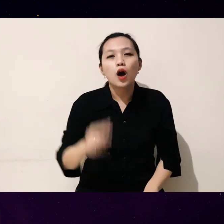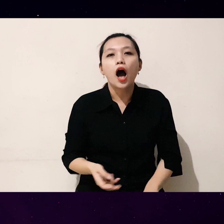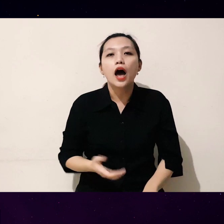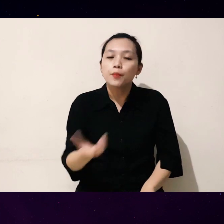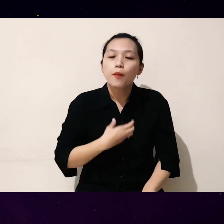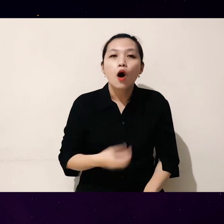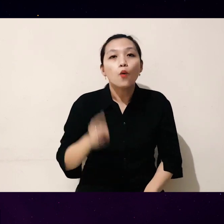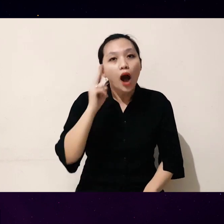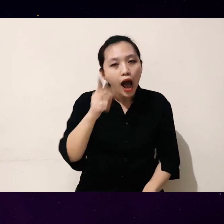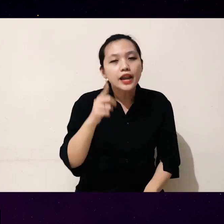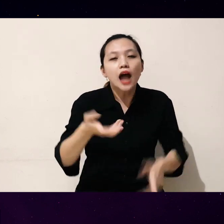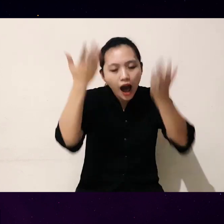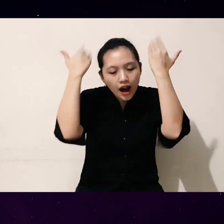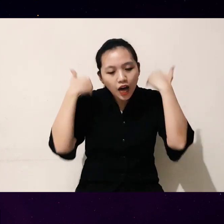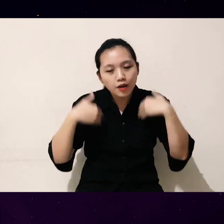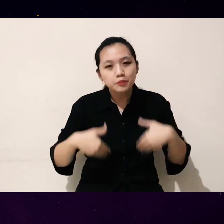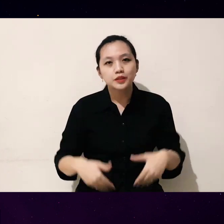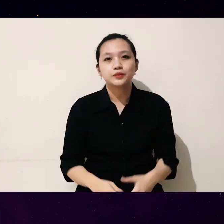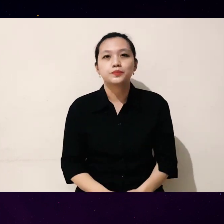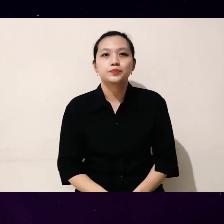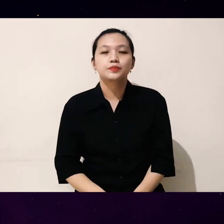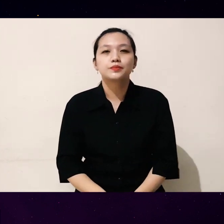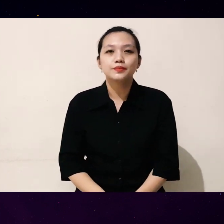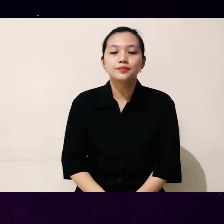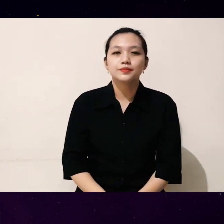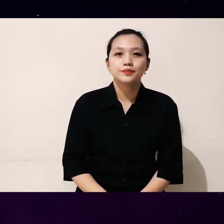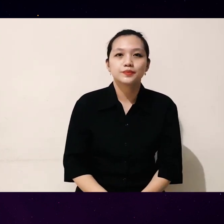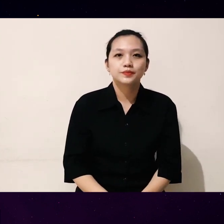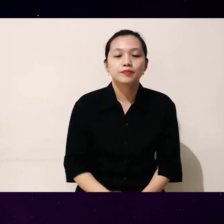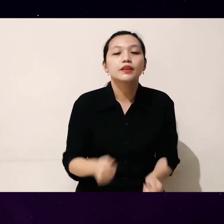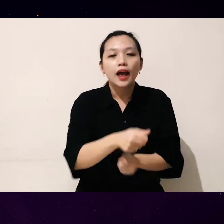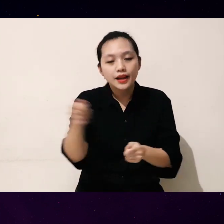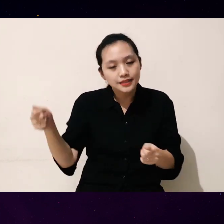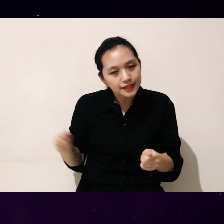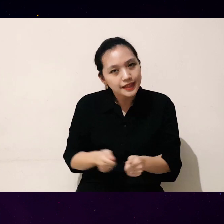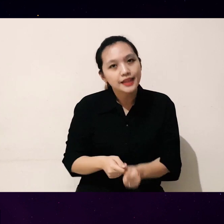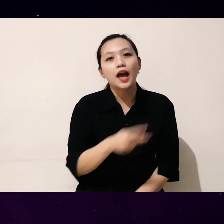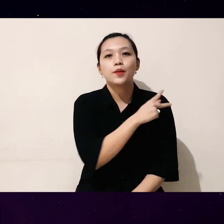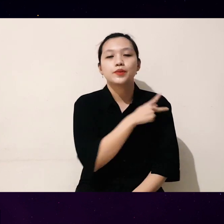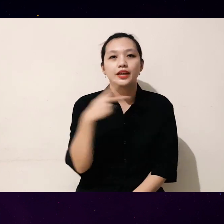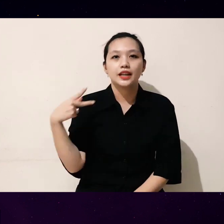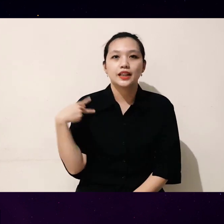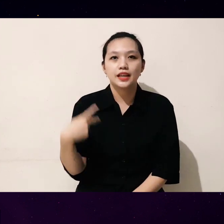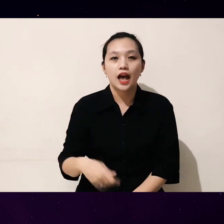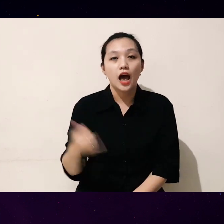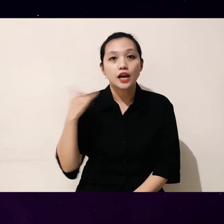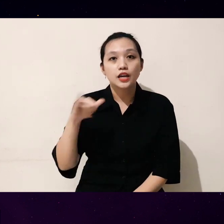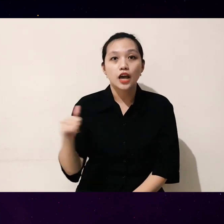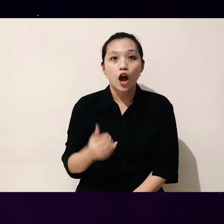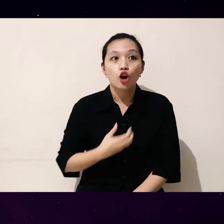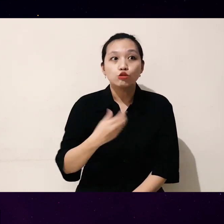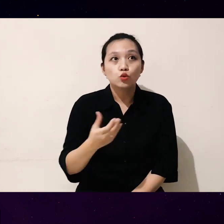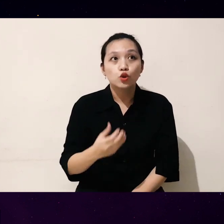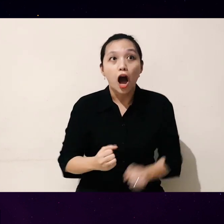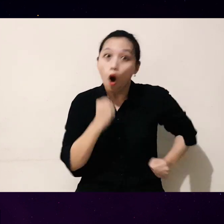postur adalah satu hal yang sangat penting yang Dia ingin kita punyai. Setiap daripada kita penggemar olahraga atau yang